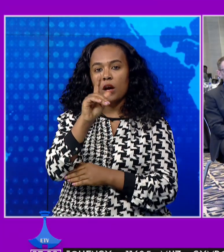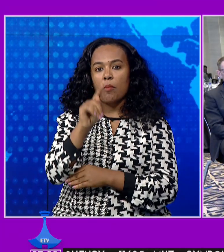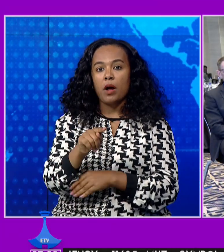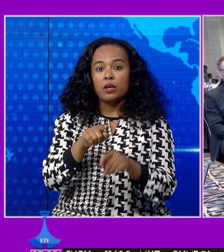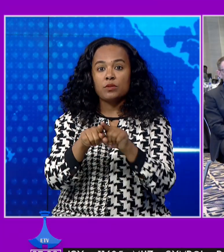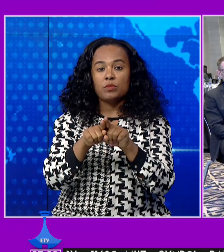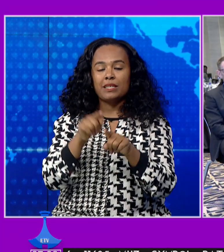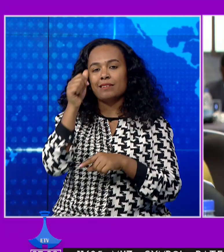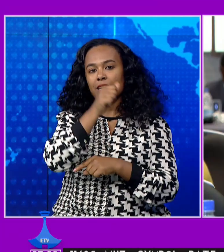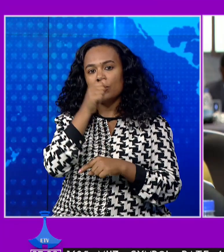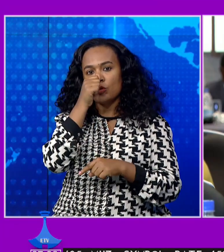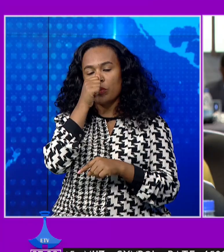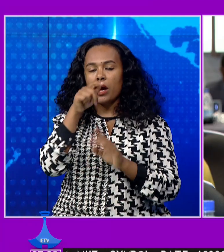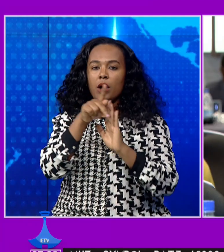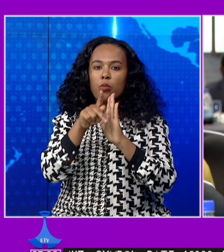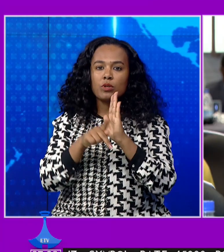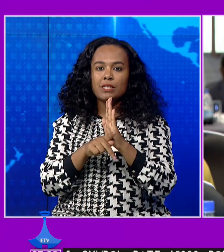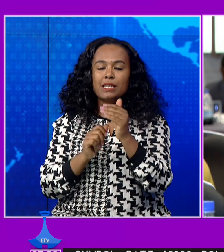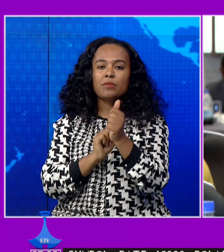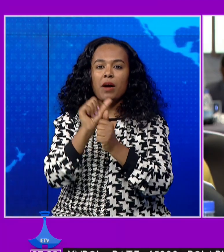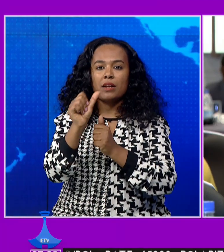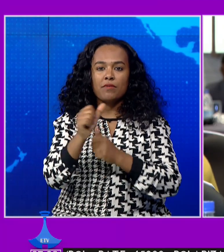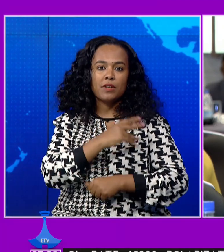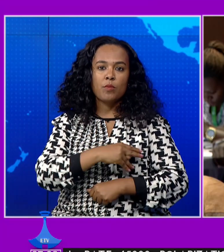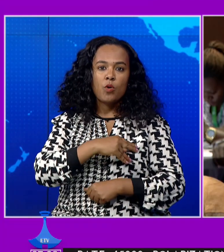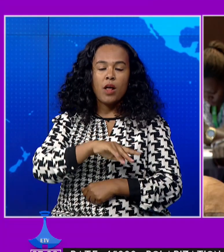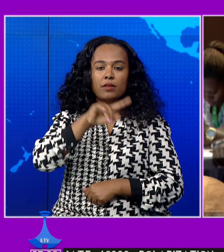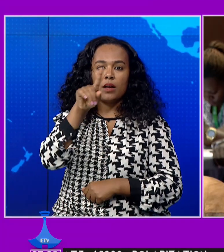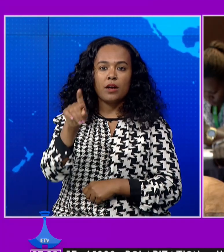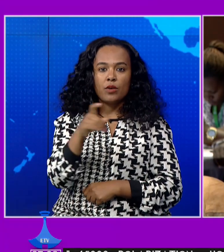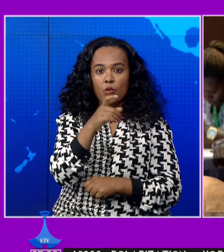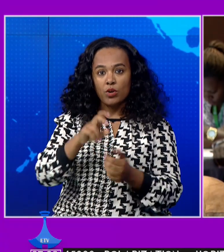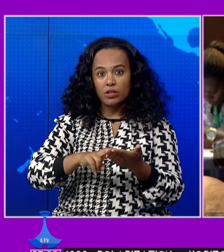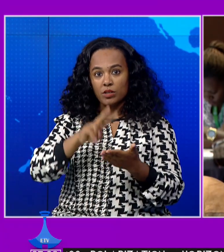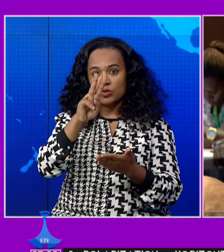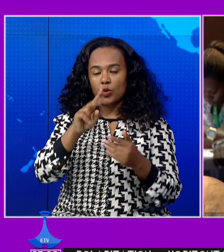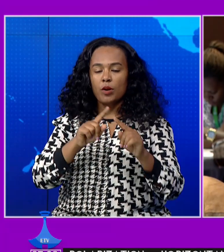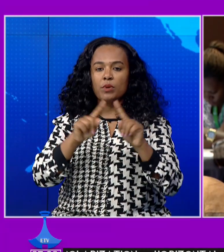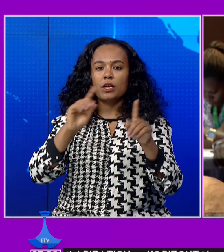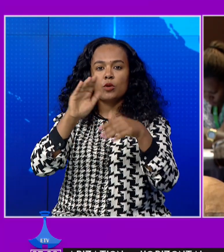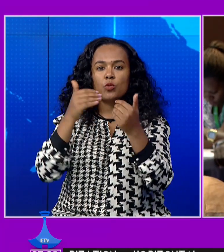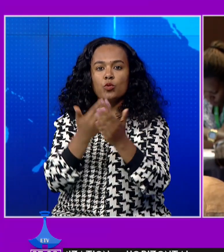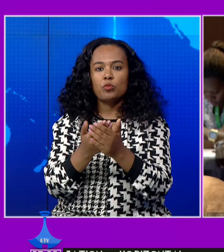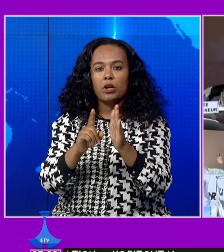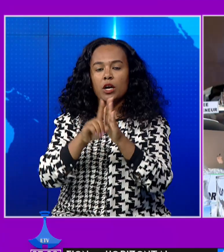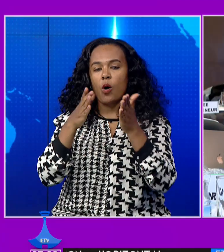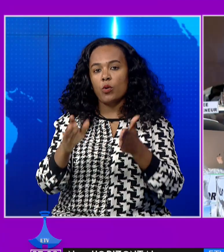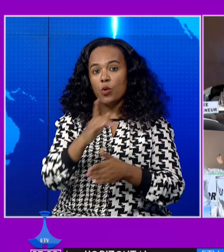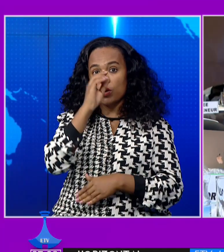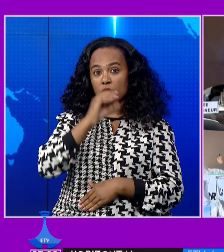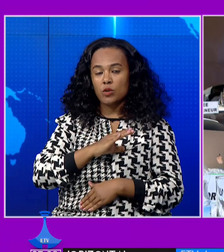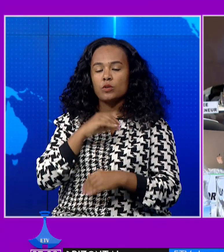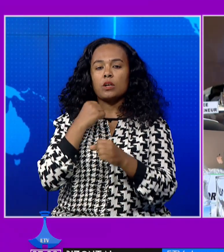ስምምነት ለኢትዮጵያ ከፖሊሲነት ባለፈ የሞራል ጥያቄ እንደሆነም ተነስቷል። በተለይ ደግሞ ሁሉም ህጋዊ የሆነ ሰው ስራ